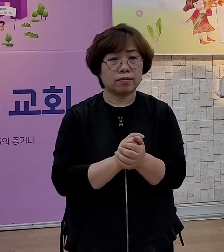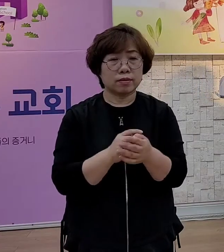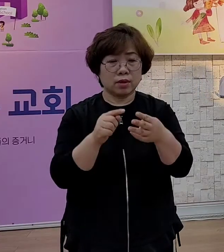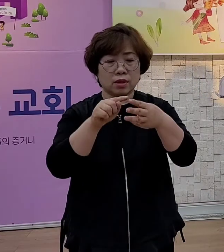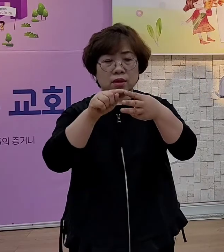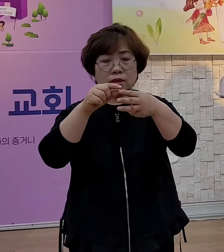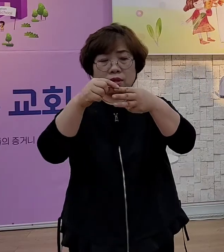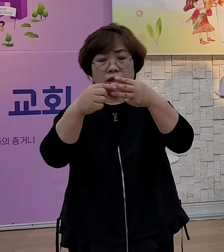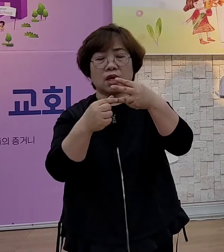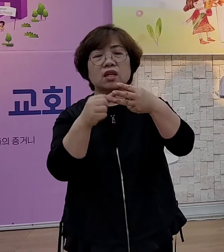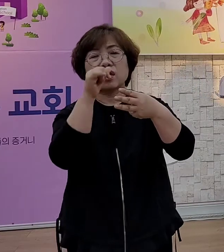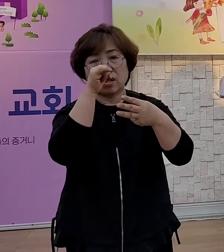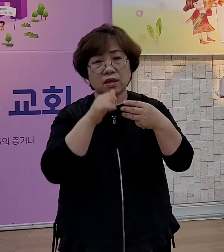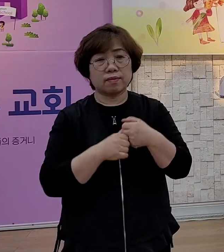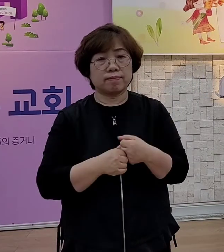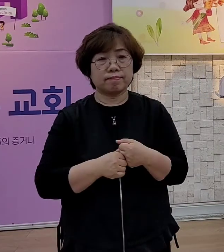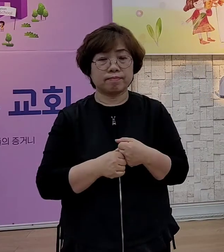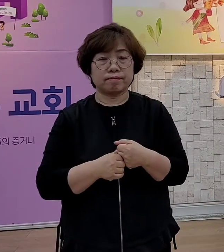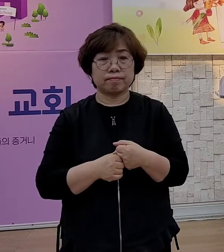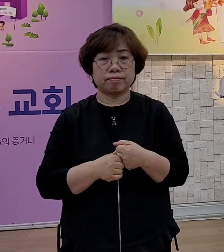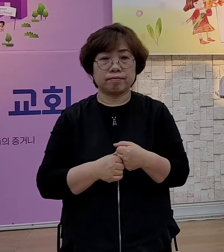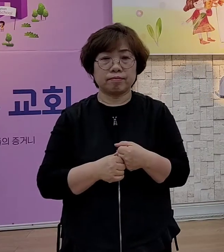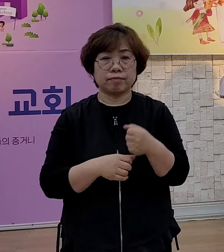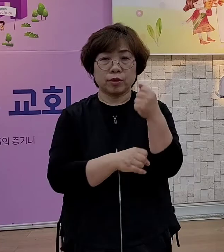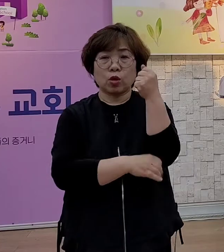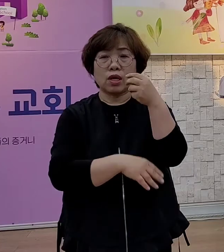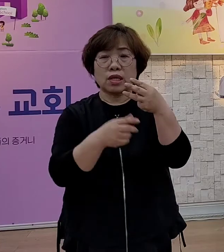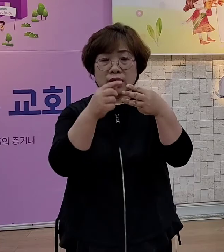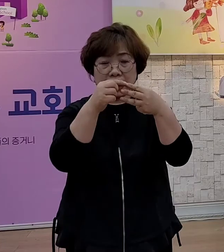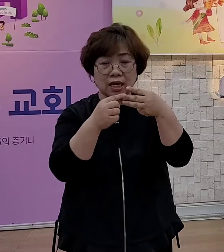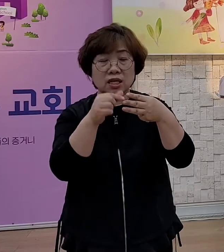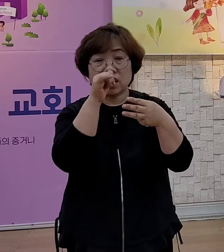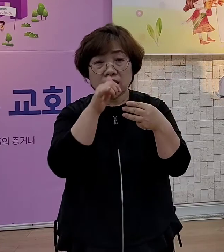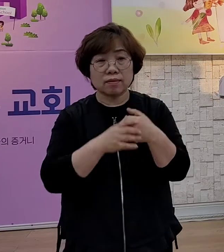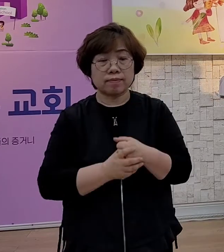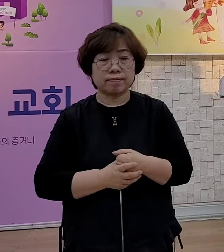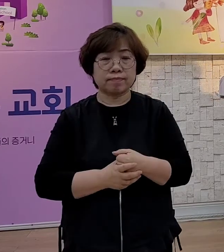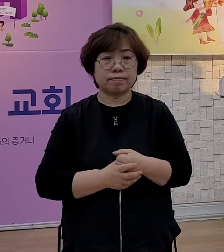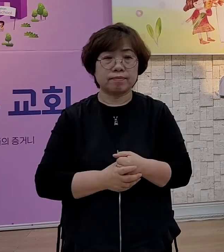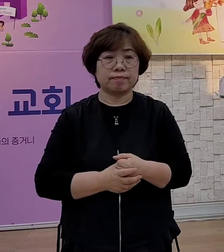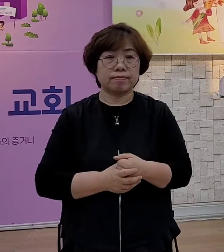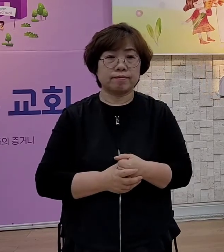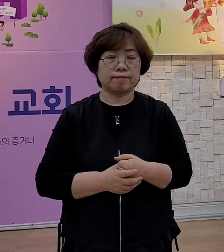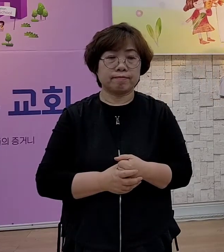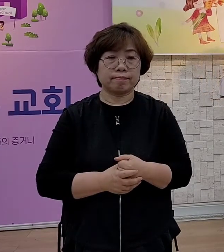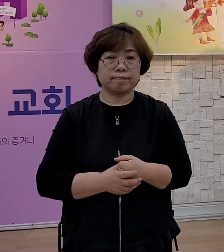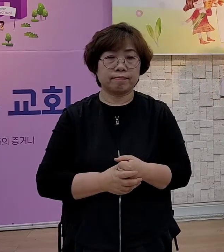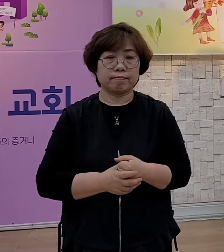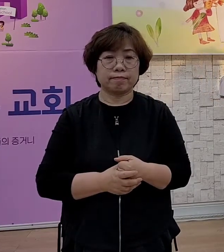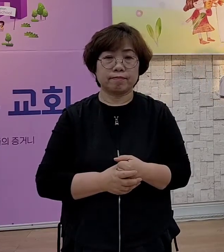세 가지 원리가 있습니다. 오늘 아까 제가 다시